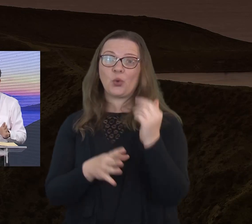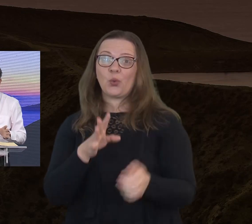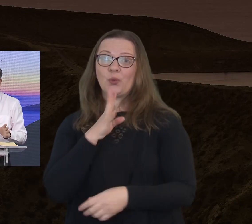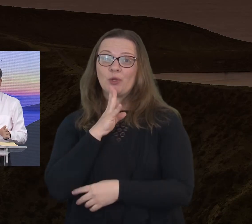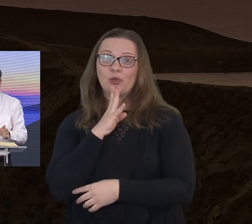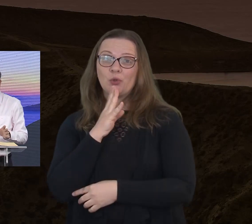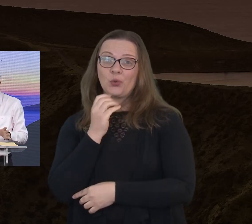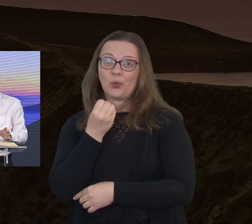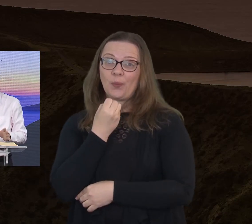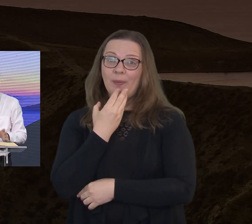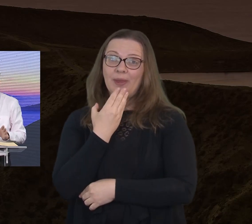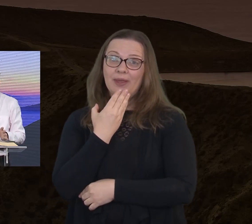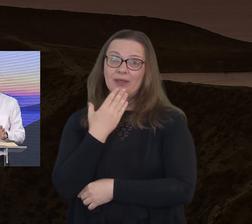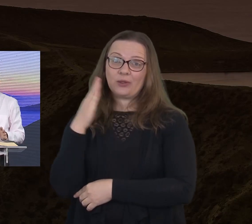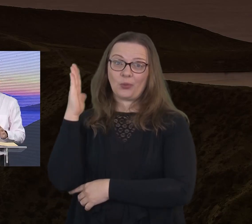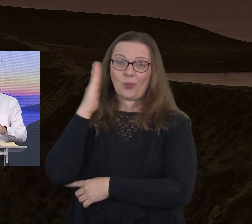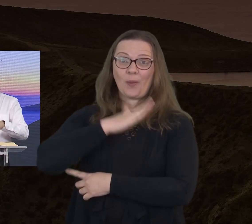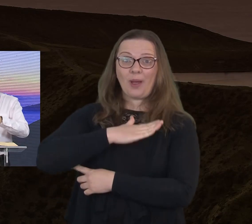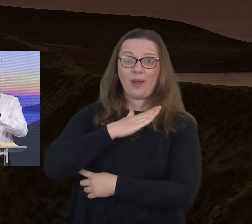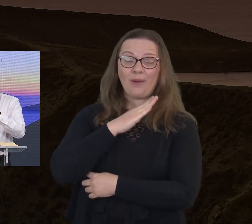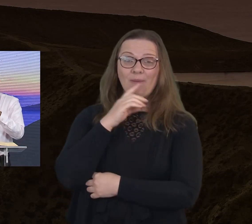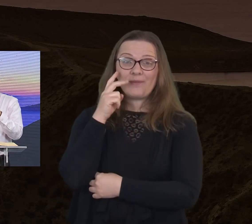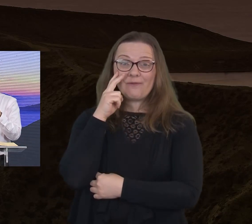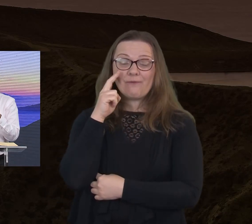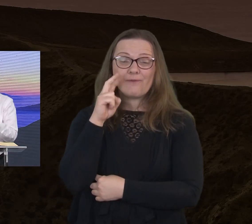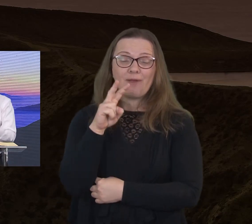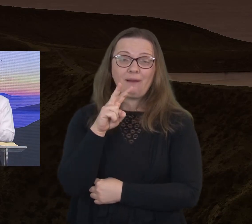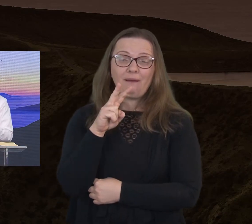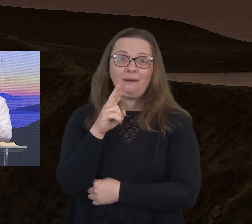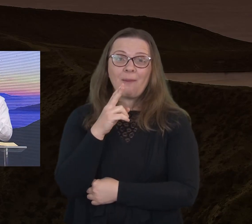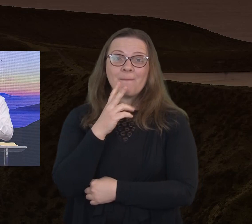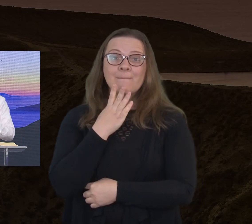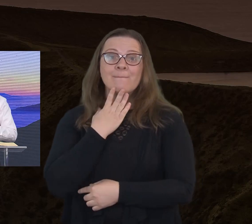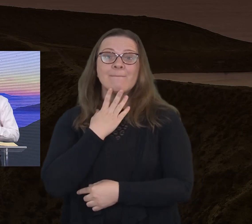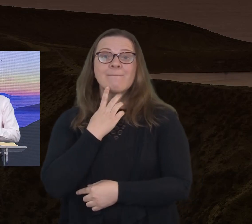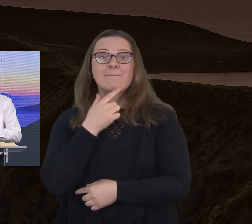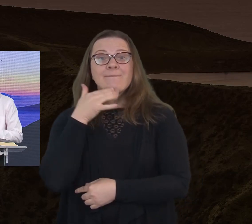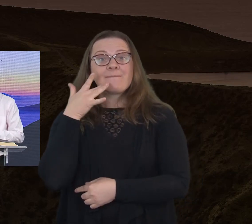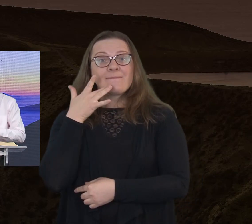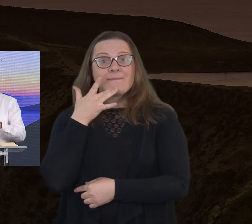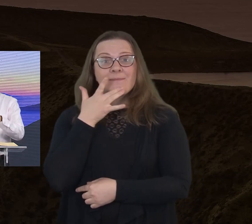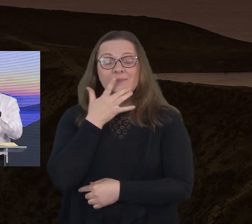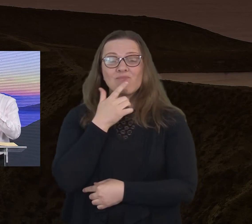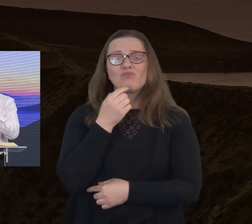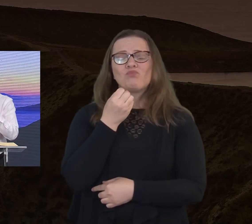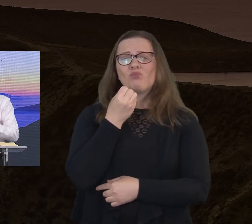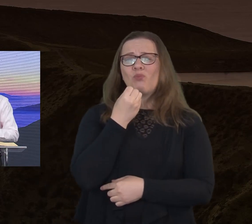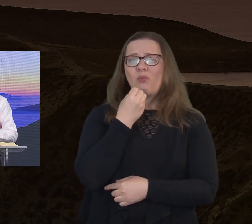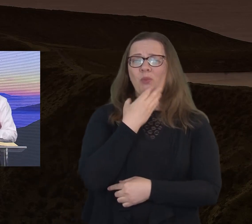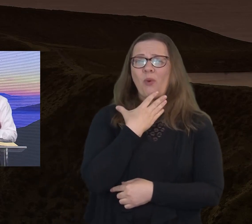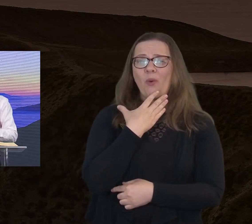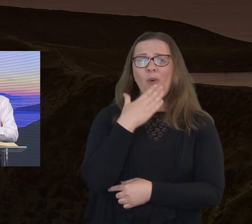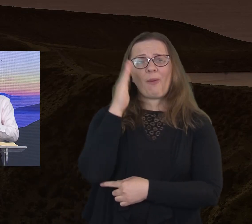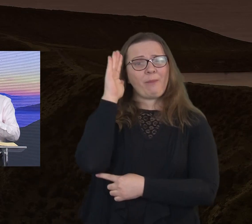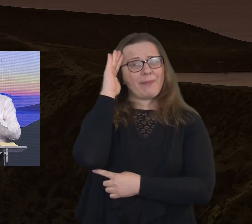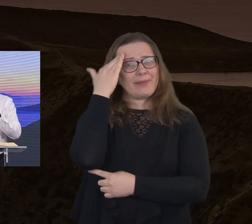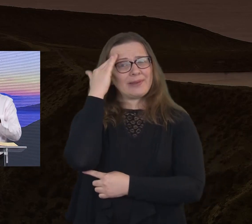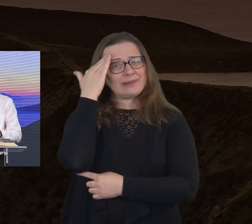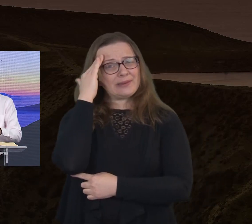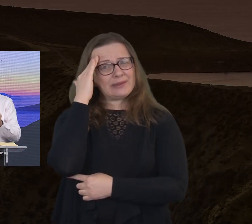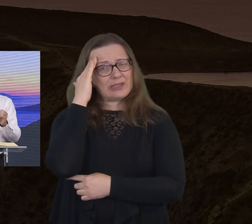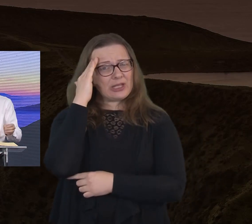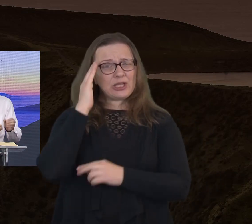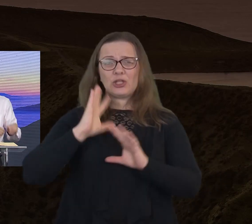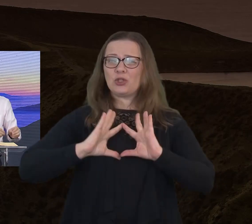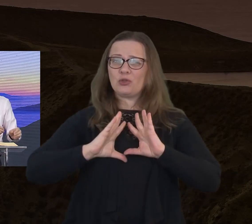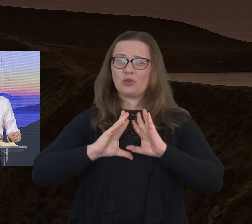bom para se comer. E também desejável para se ter entendimento. Ela então comeu,